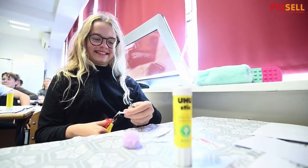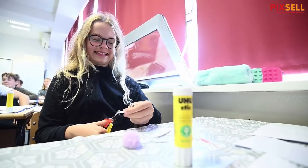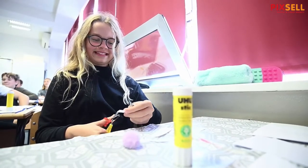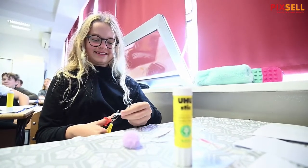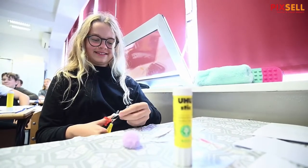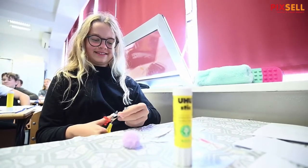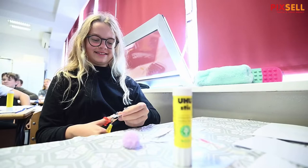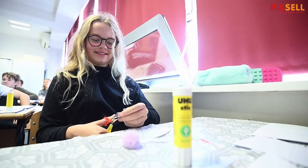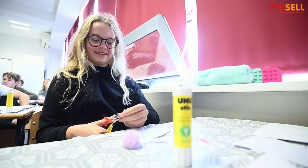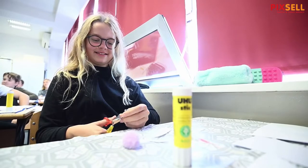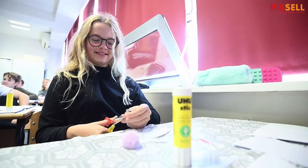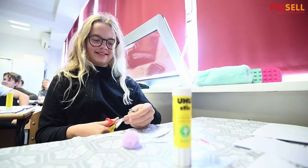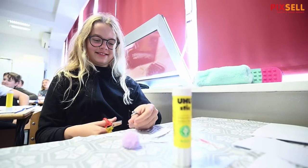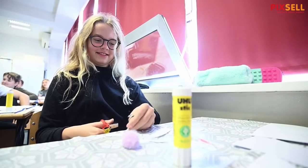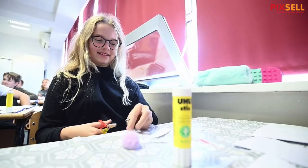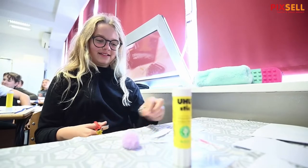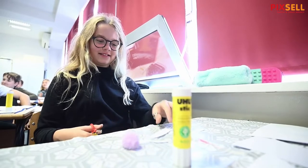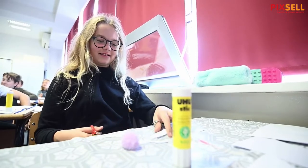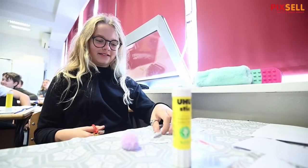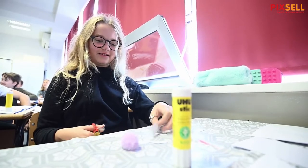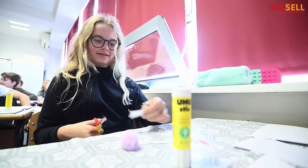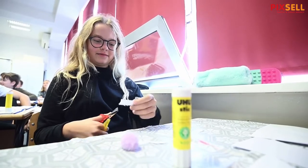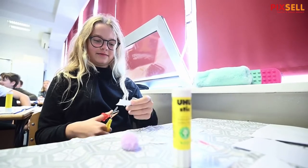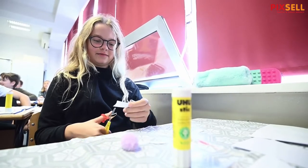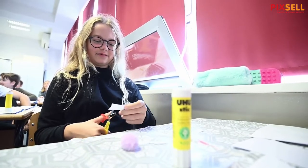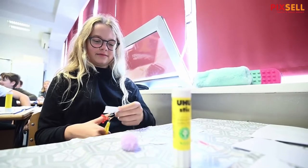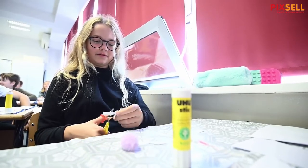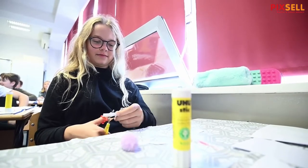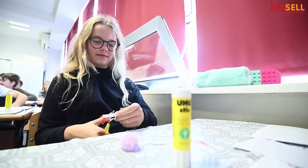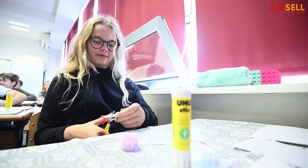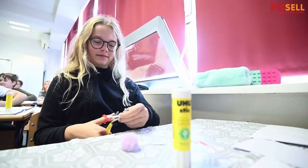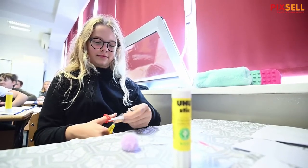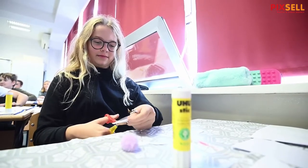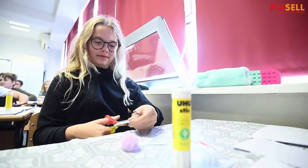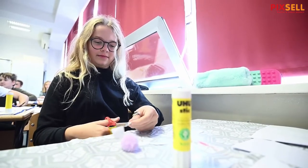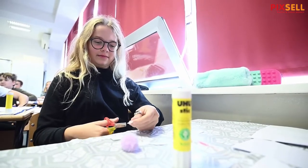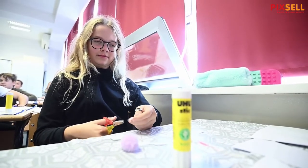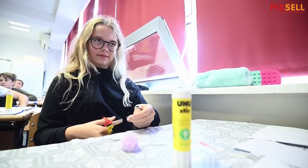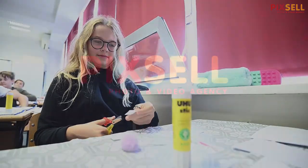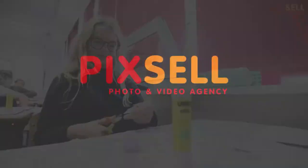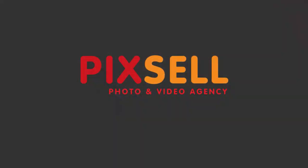Uh-huh. Jel bi bila to plošno i stanjena masa?